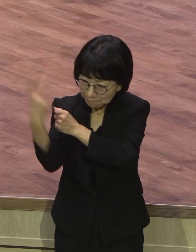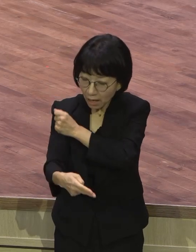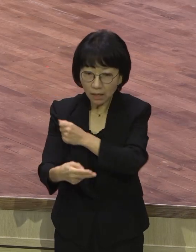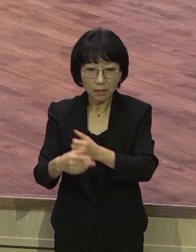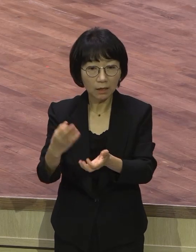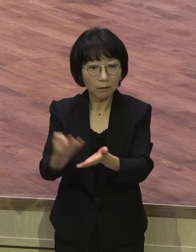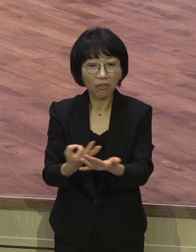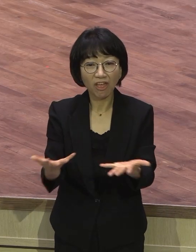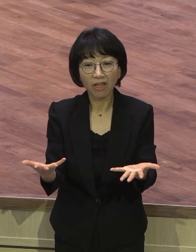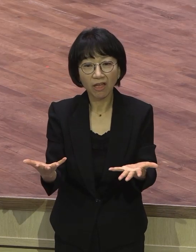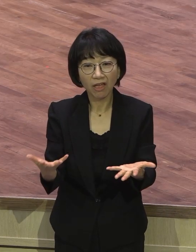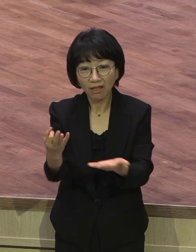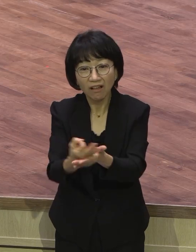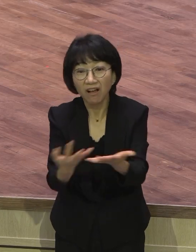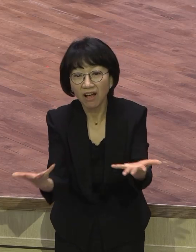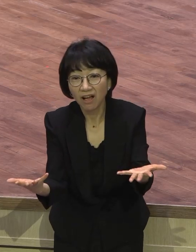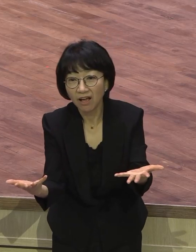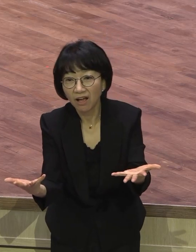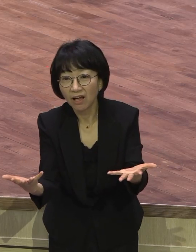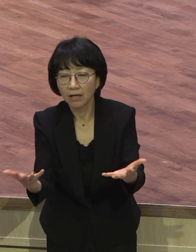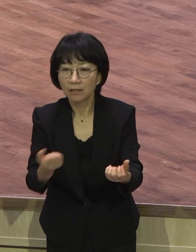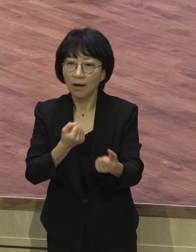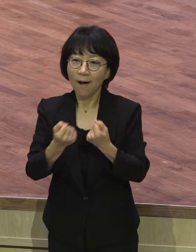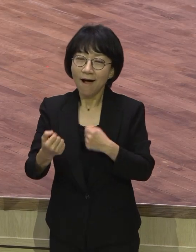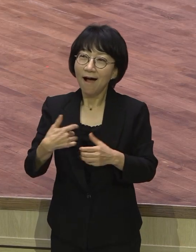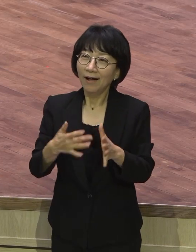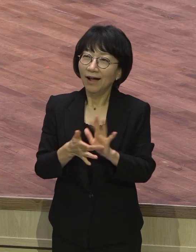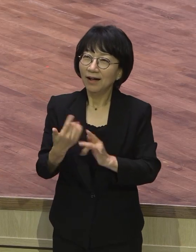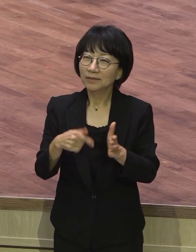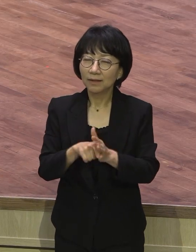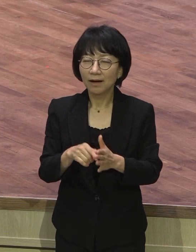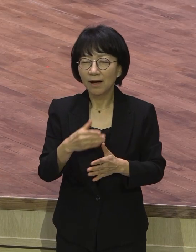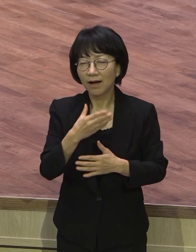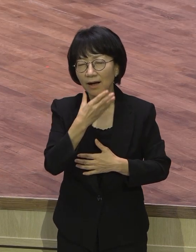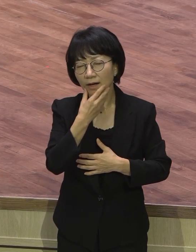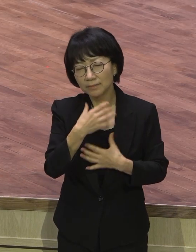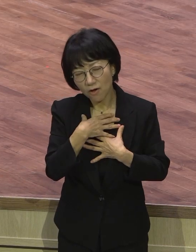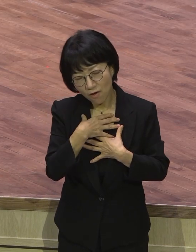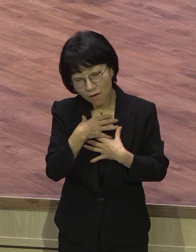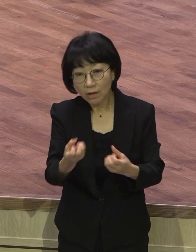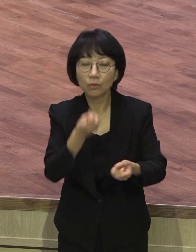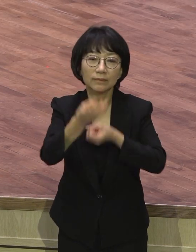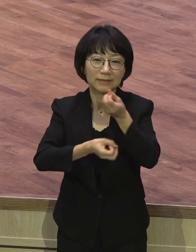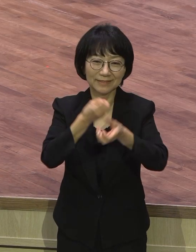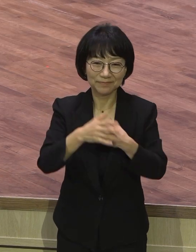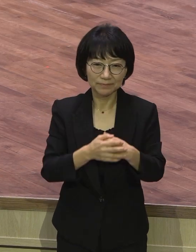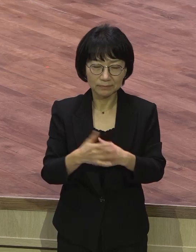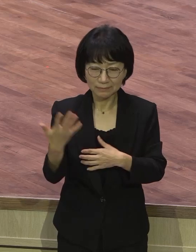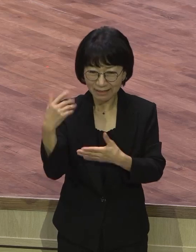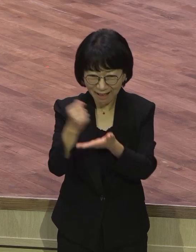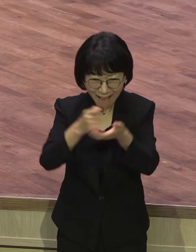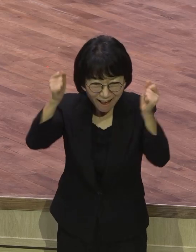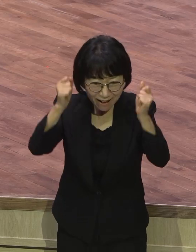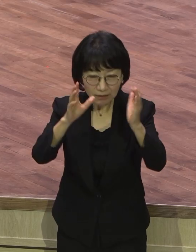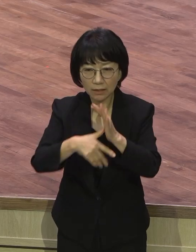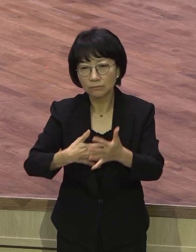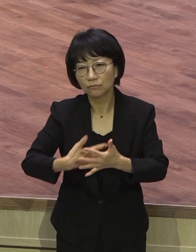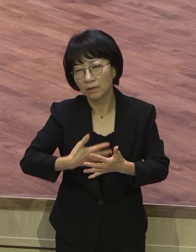없잖아요. 이제 무속 안 하니까 너무 예수 믿어 너무 행복하다. 편안하다. 전에는 불안했는데